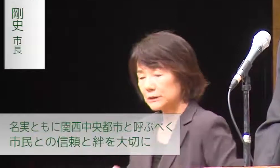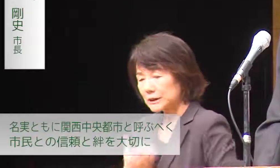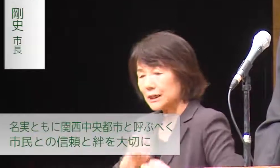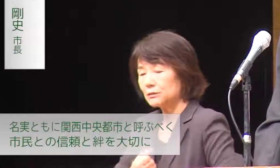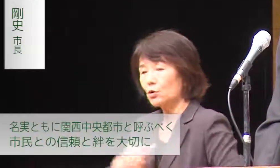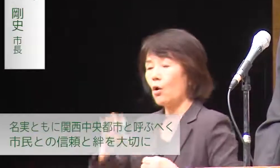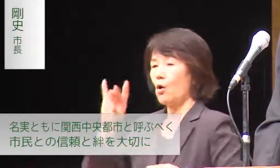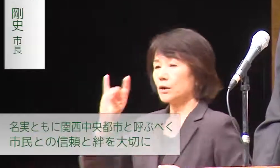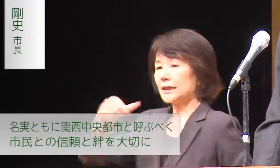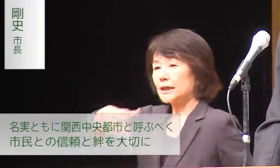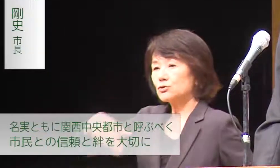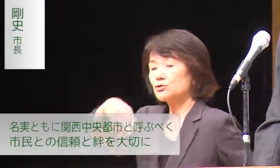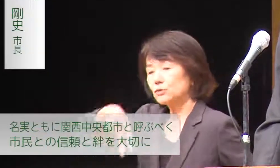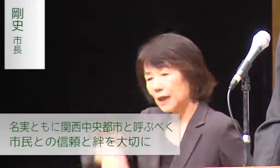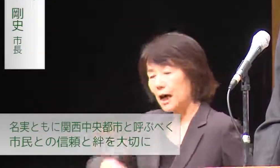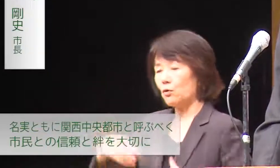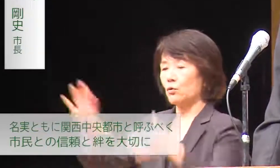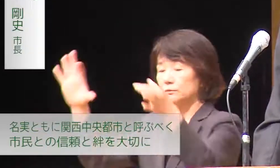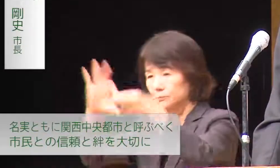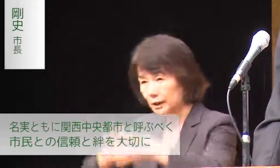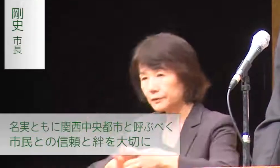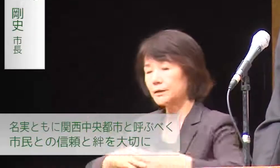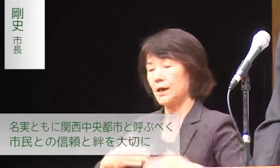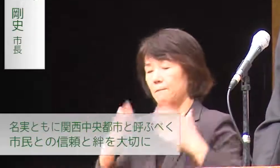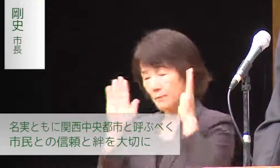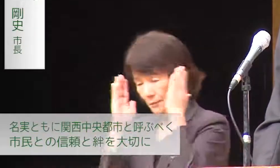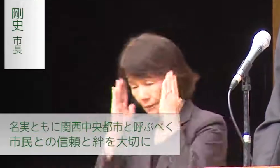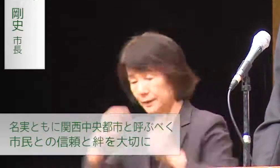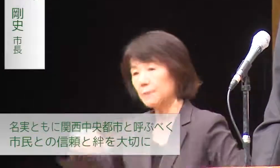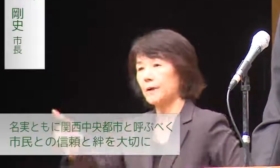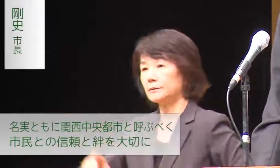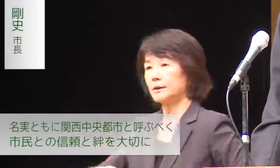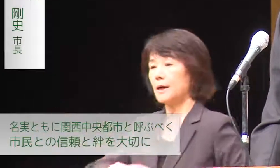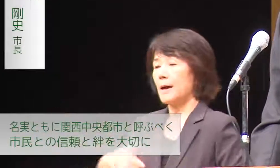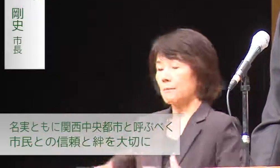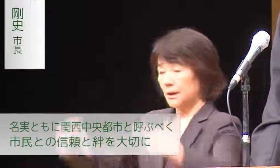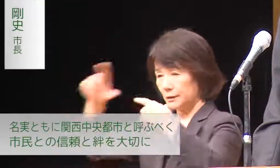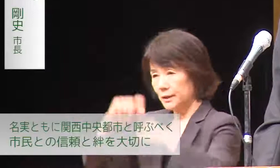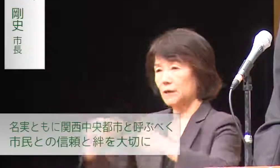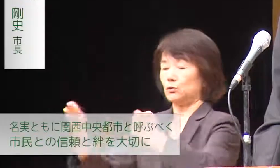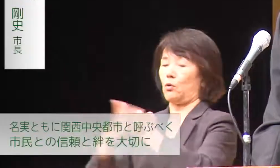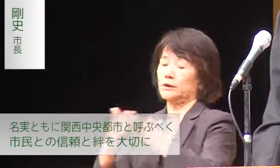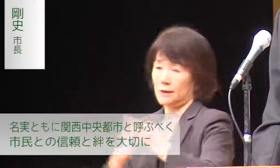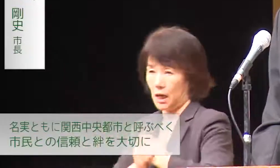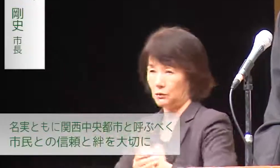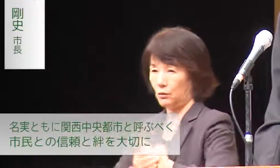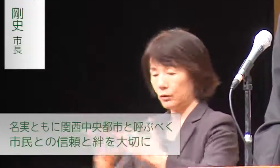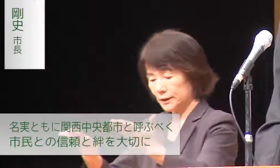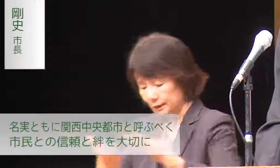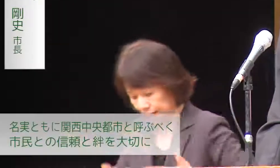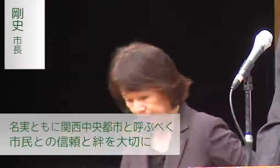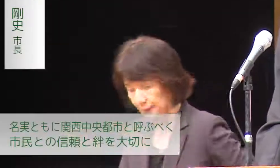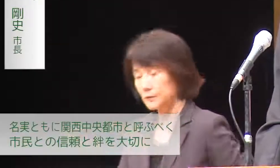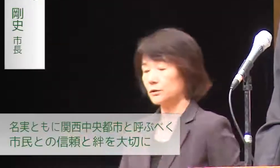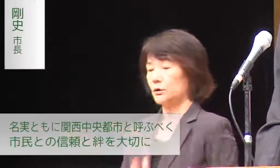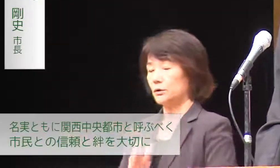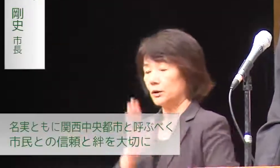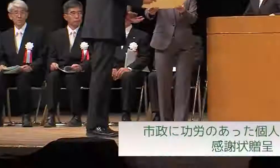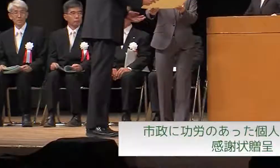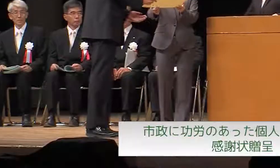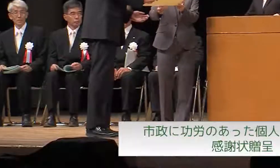切に鋭意邁進してまいりますので、さらなるご支援ご協力を賜りますようお願い申し上げ